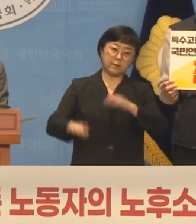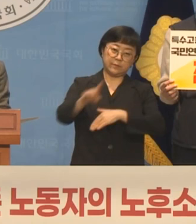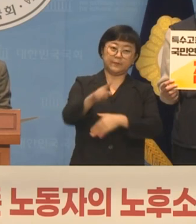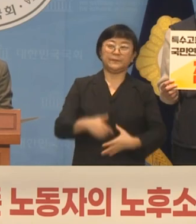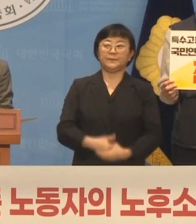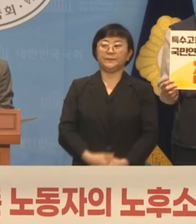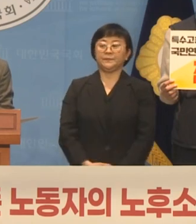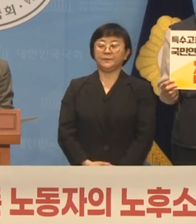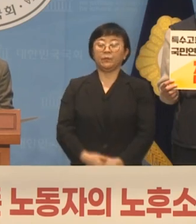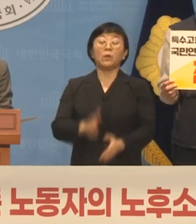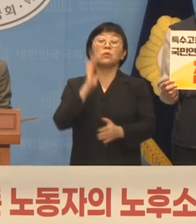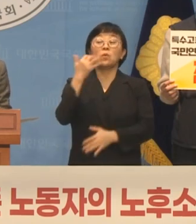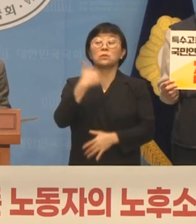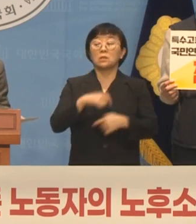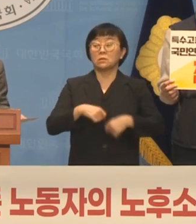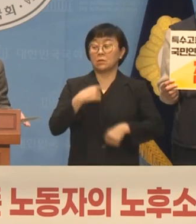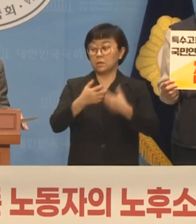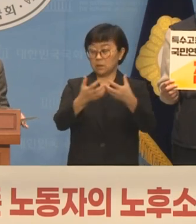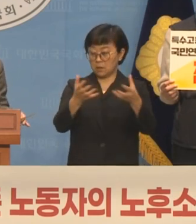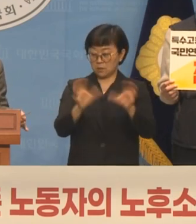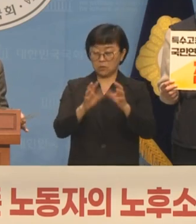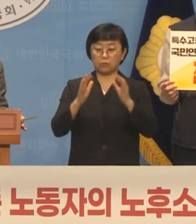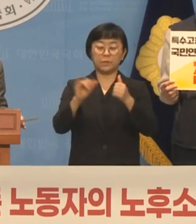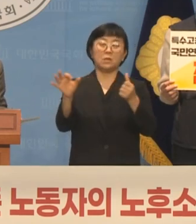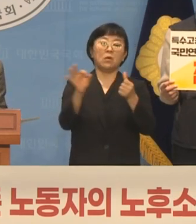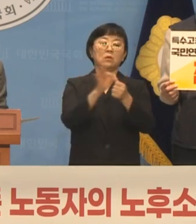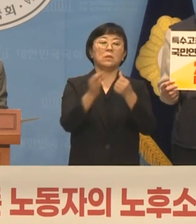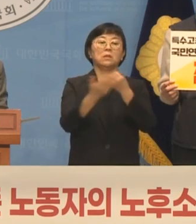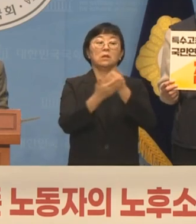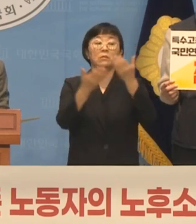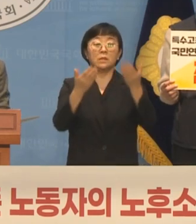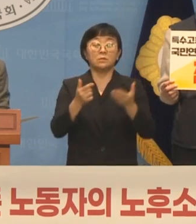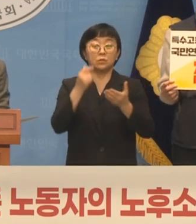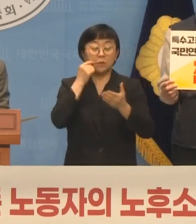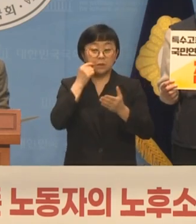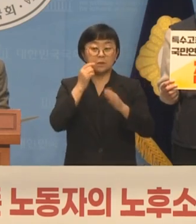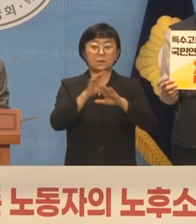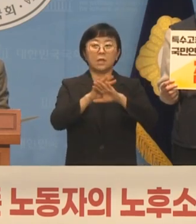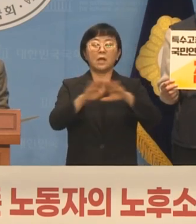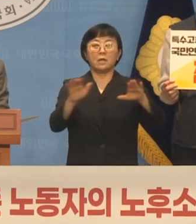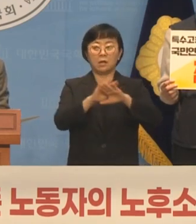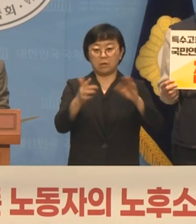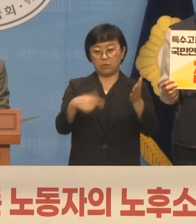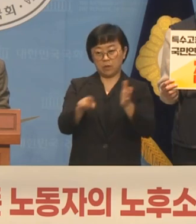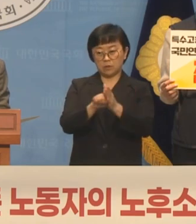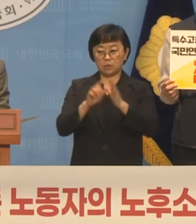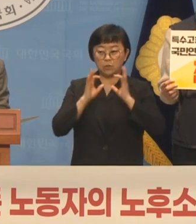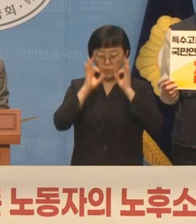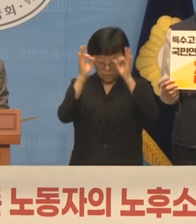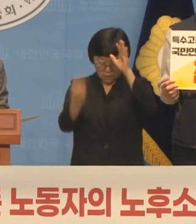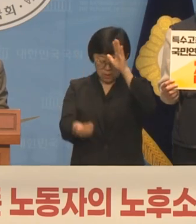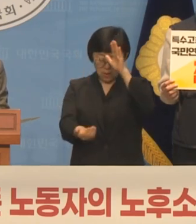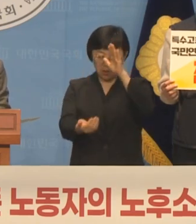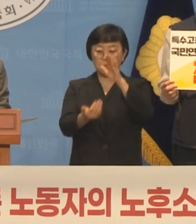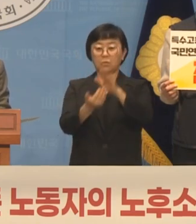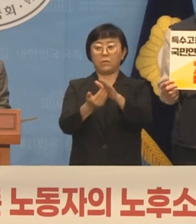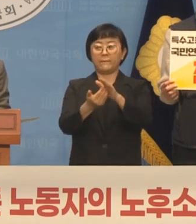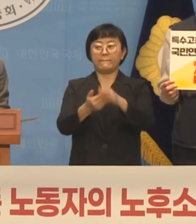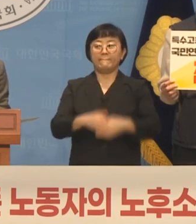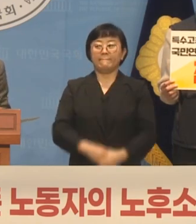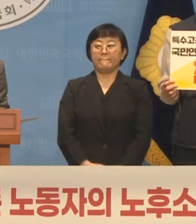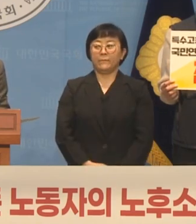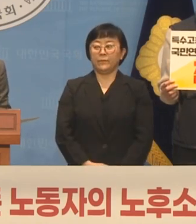생각합니다. 녹색정의당도 국민연금 사각지대 해소를 위해서 최선을 다해서 노력할